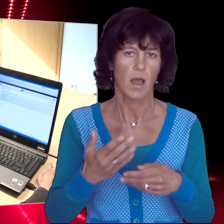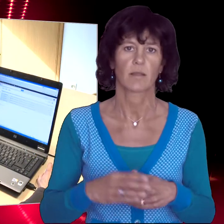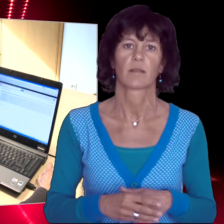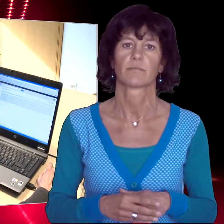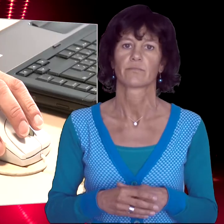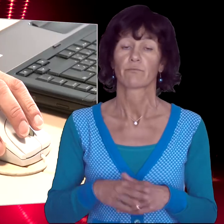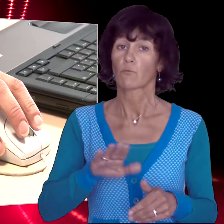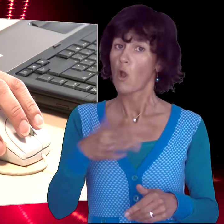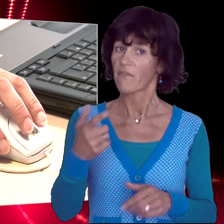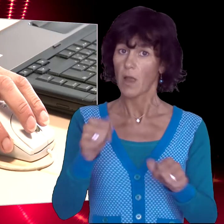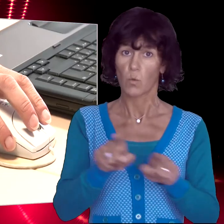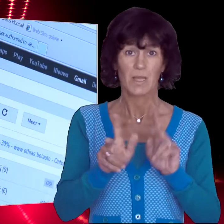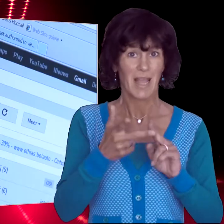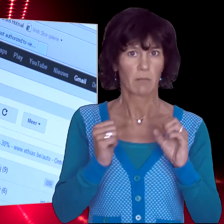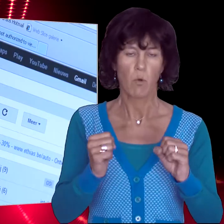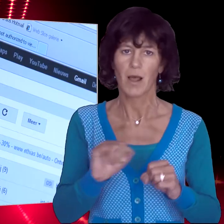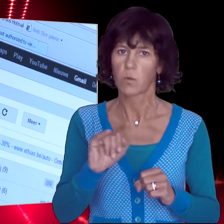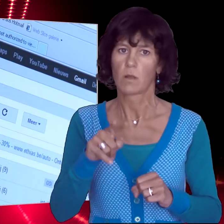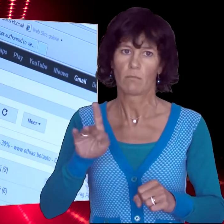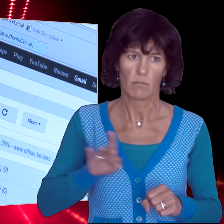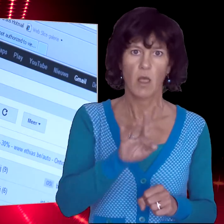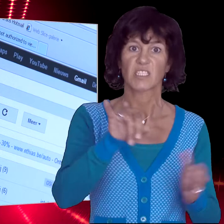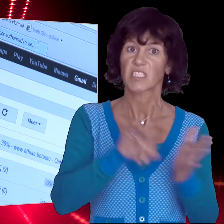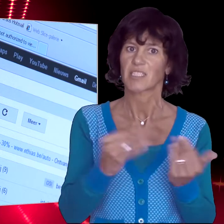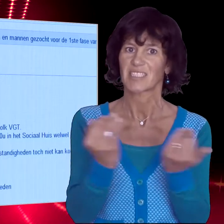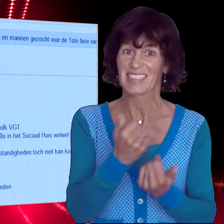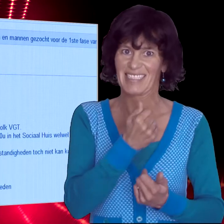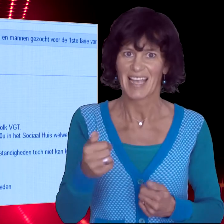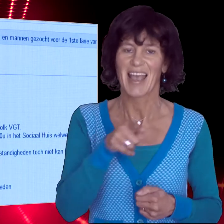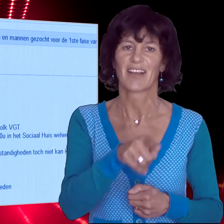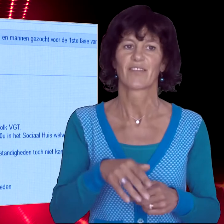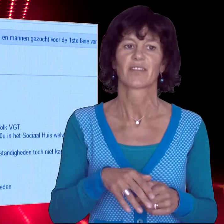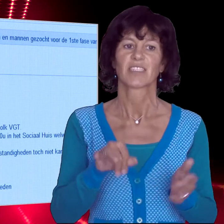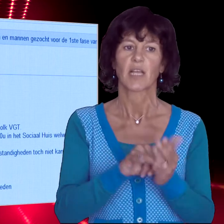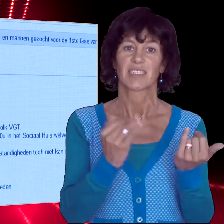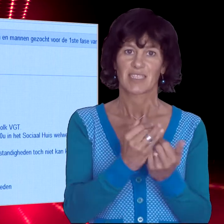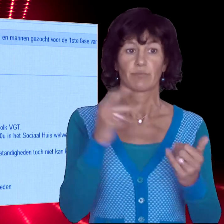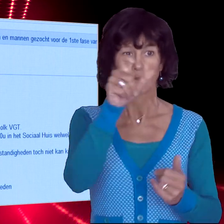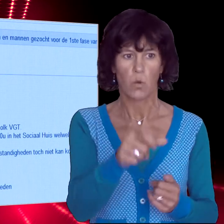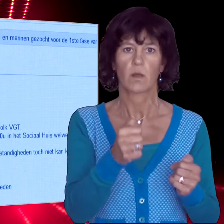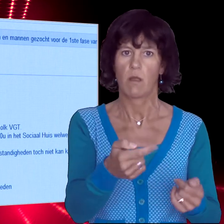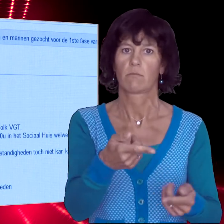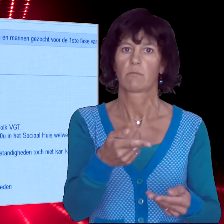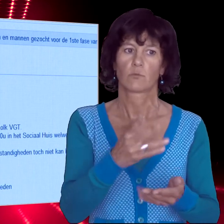Een paar dagen later ontvang je thuis een bevestigingsmail met tijdstip en locatie van je afspraak.